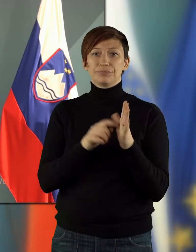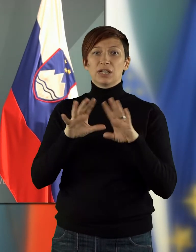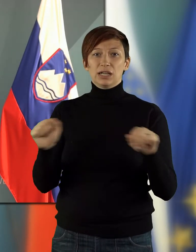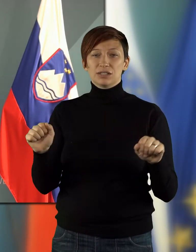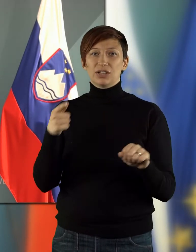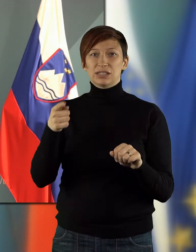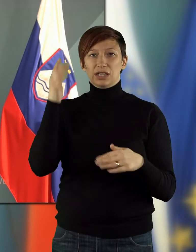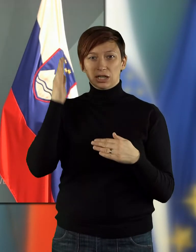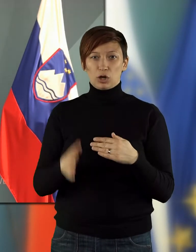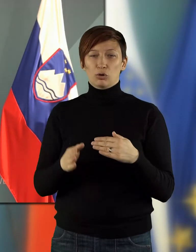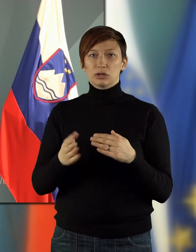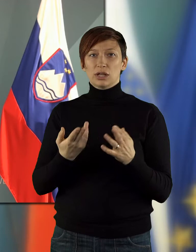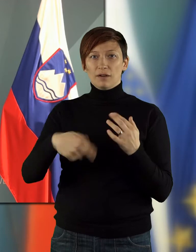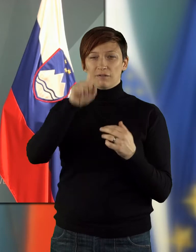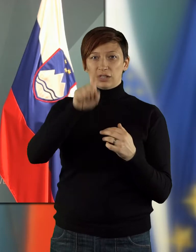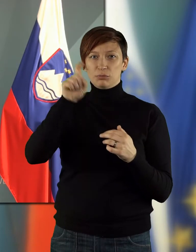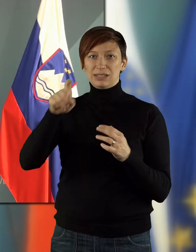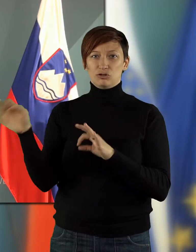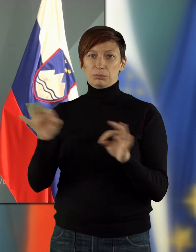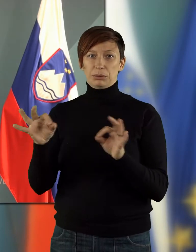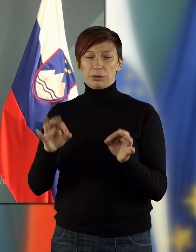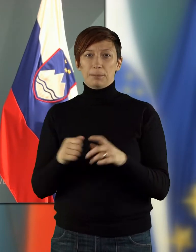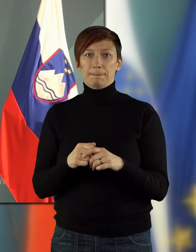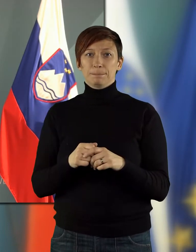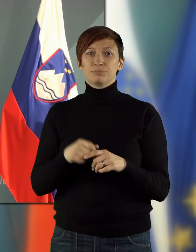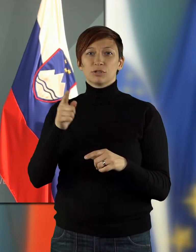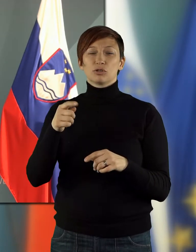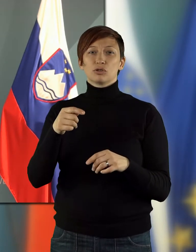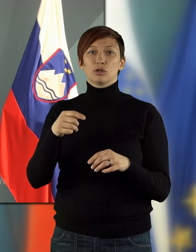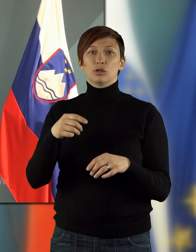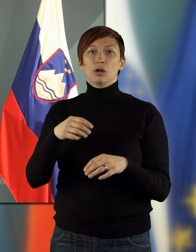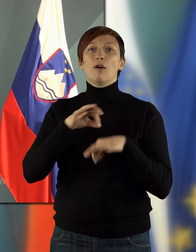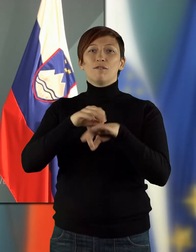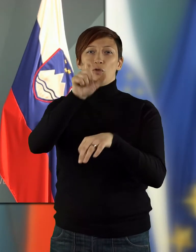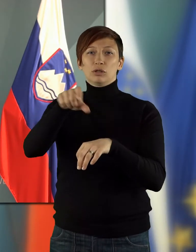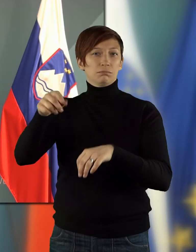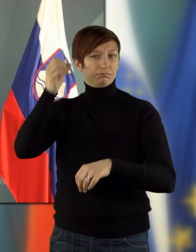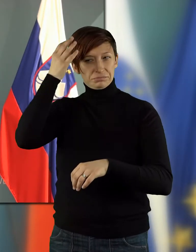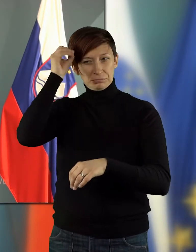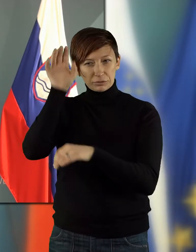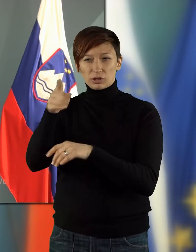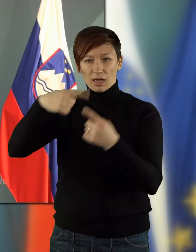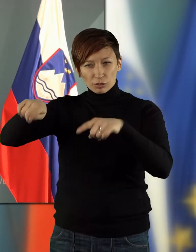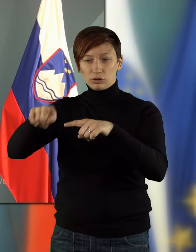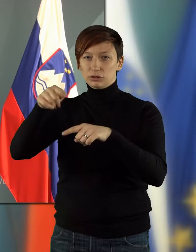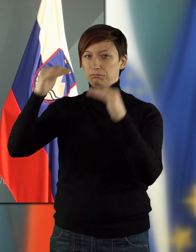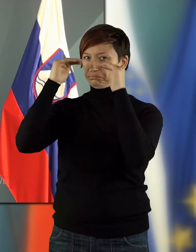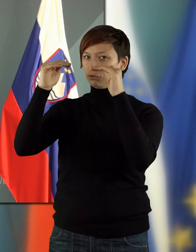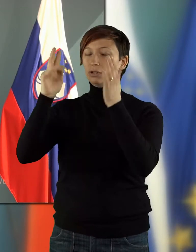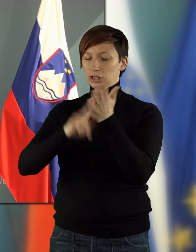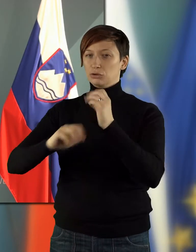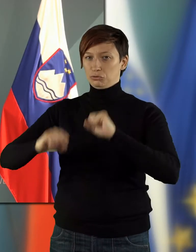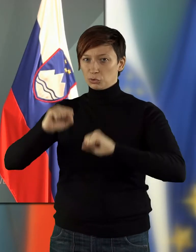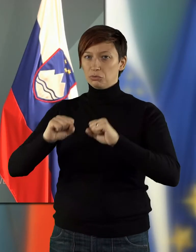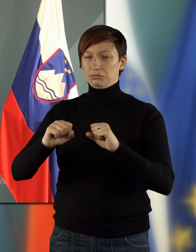zahtevna. Izvede se jih na koncu večmesečnih priprav. Ko so poveljniki prepričani, da je enota na